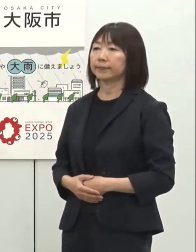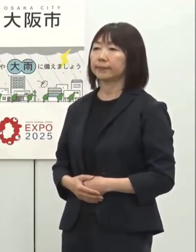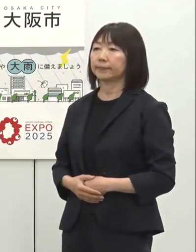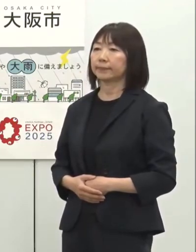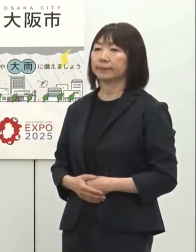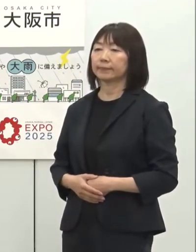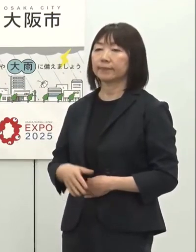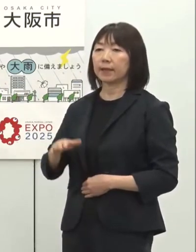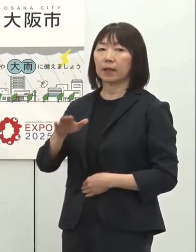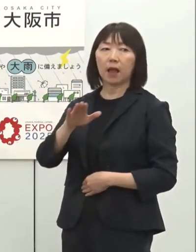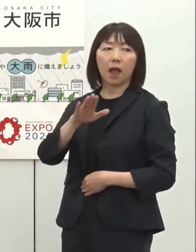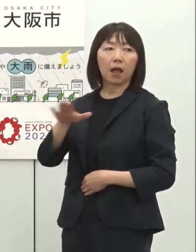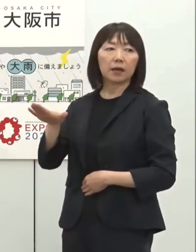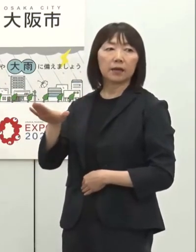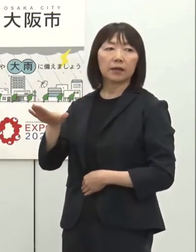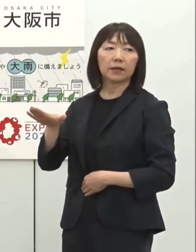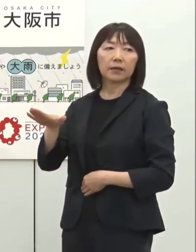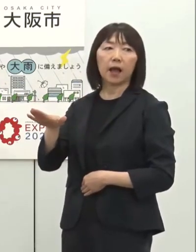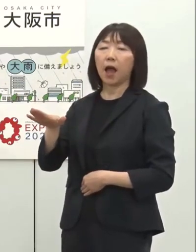木下さん、